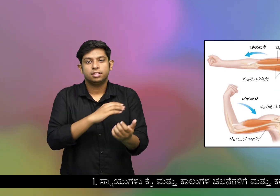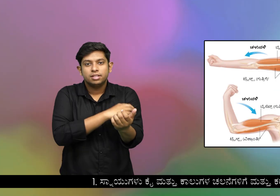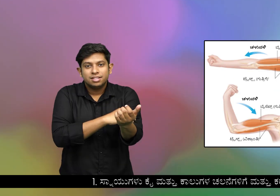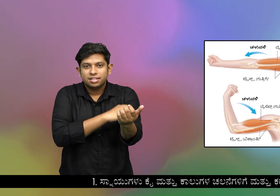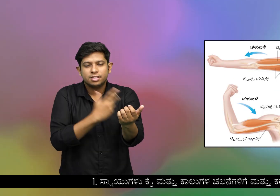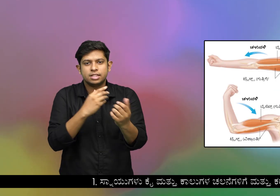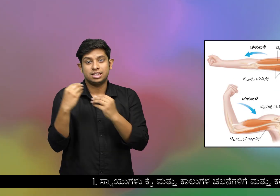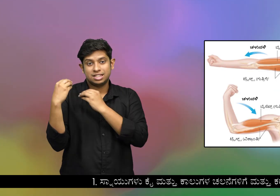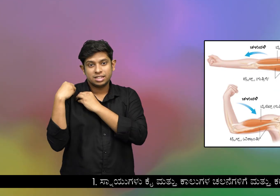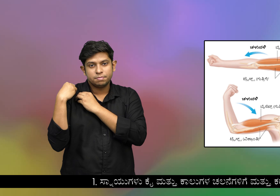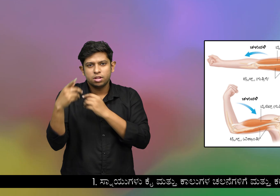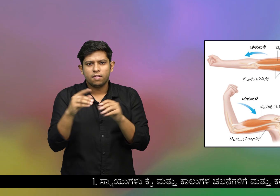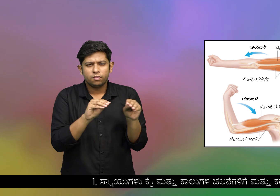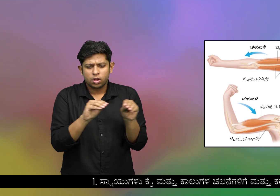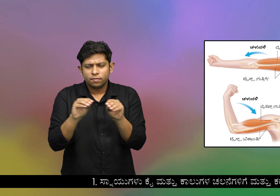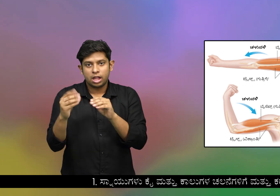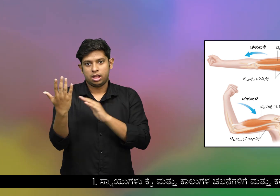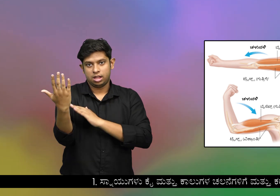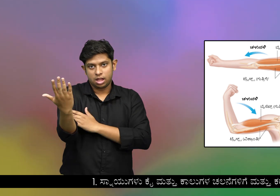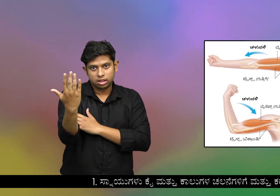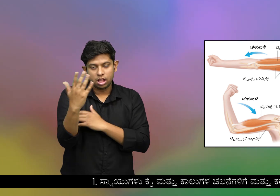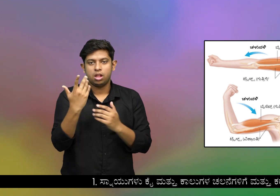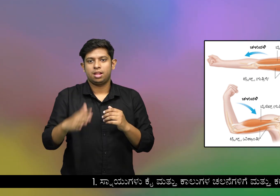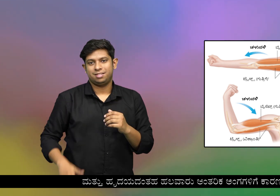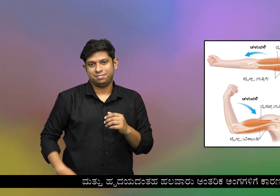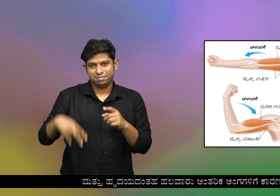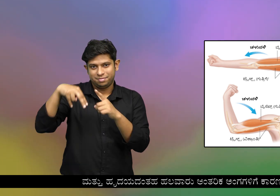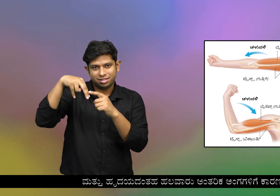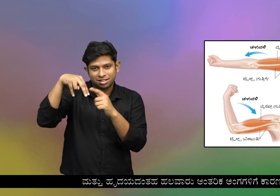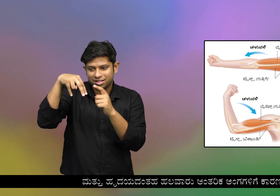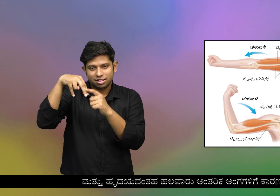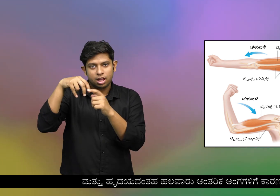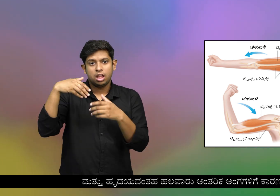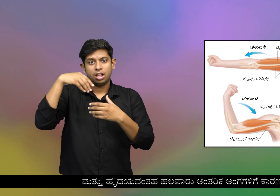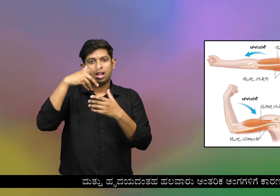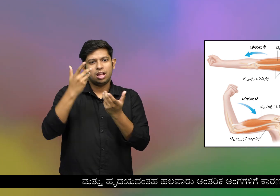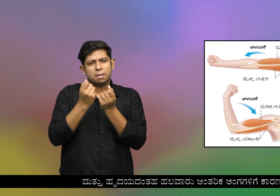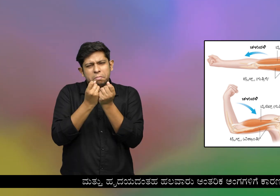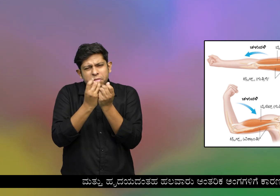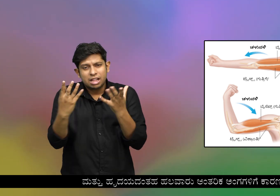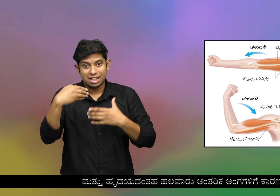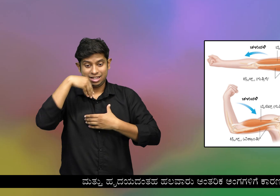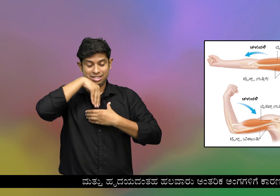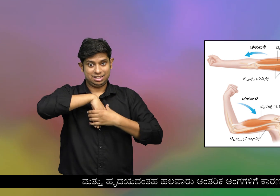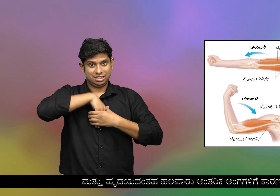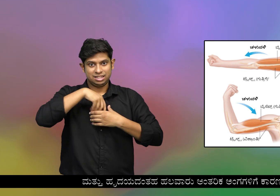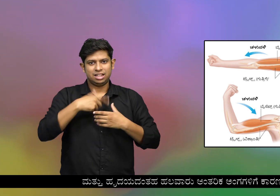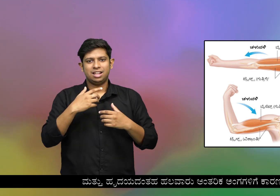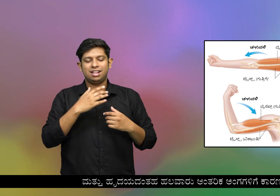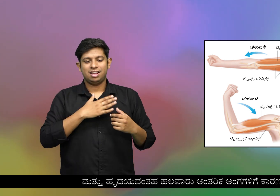ಸ್ನಾಯುಗಳು ಕೈ ಮತ್ತು ಕಾಲುಗಳ ಚಲನೆಗಳಿಗೆ ಮತ್ತು ಕರುಳು ಮತ್ತು ಹೃದಯದಂತಹ ಹಲವಾರು ಆಂತರಿಕ ಅಂಗಗಳಿಗೆ ಕಾರಣವಾಗಿವೆ.